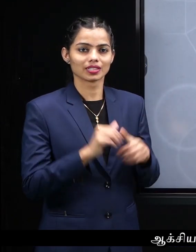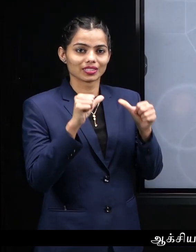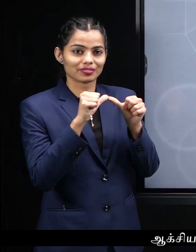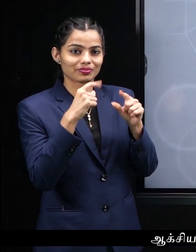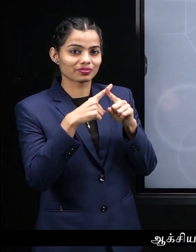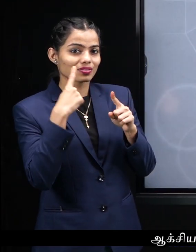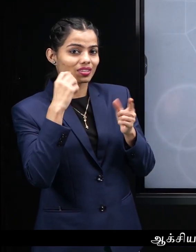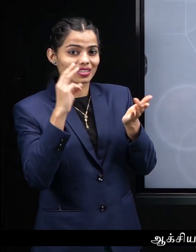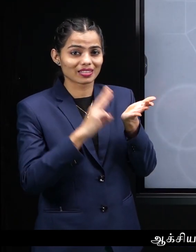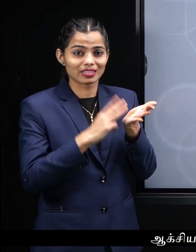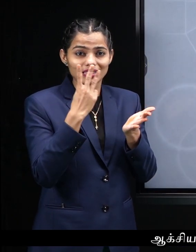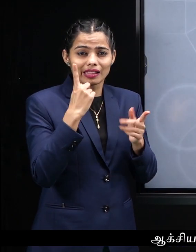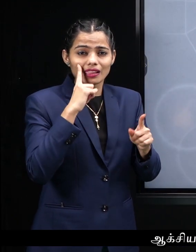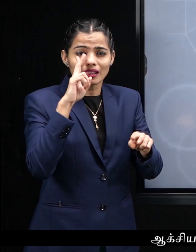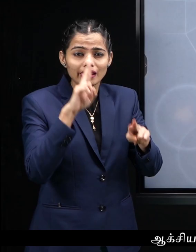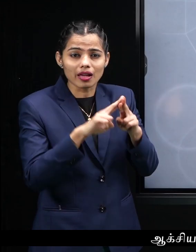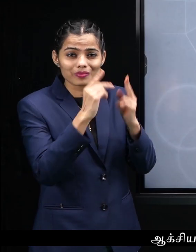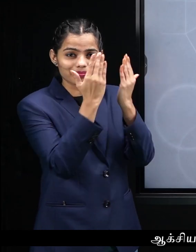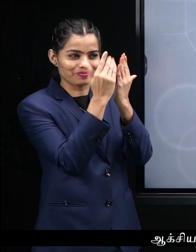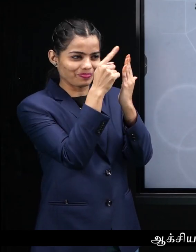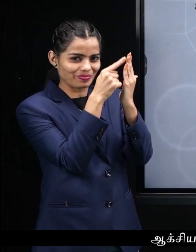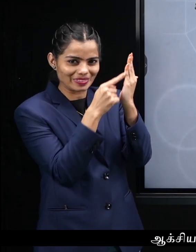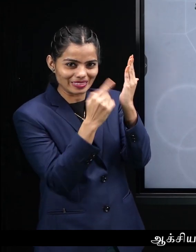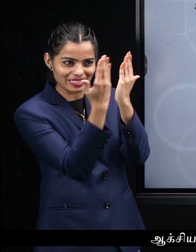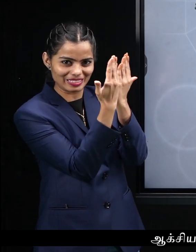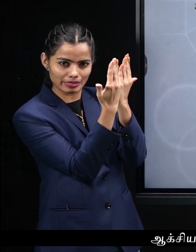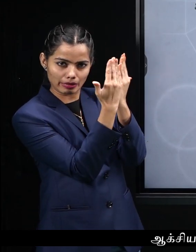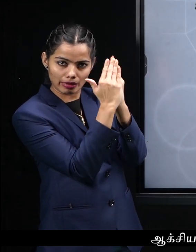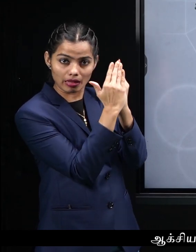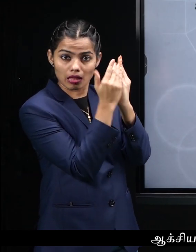கோட்பாடு 3. சமம் சமத்திலிருந்து கழிந்தால் எஞ்சியவை சமம்.